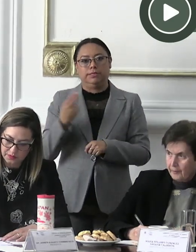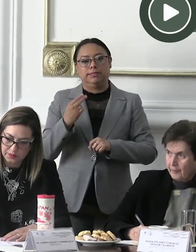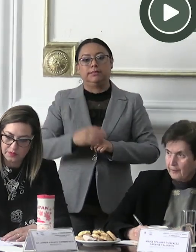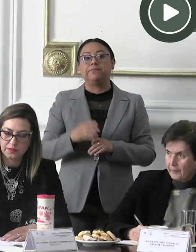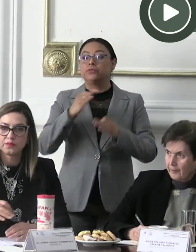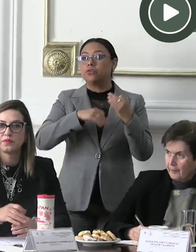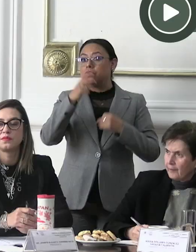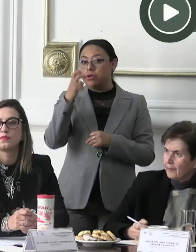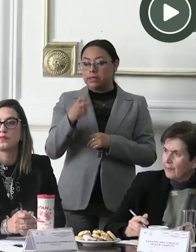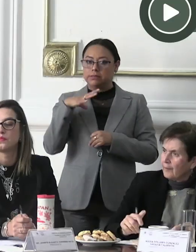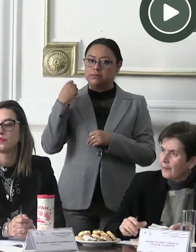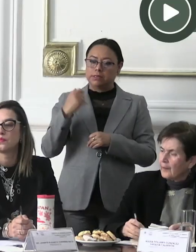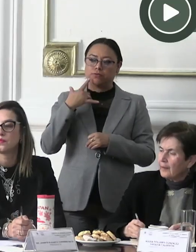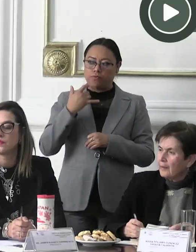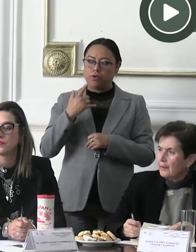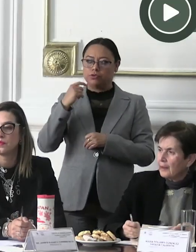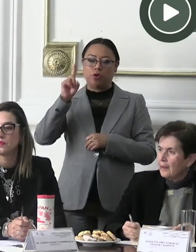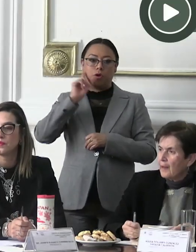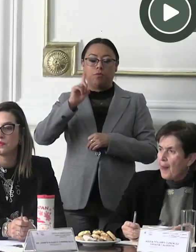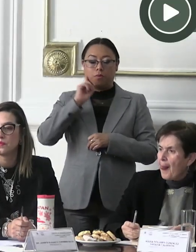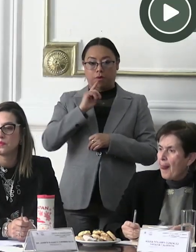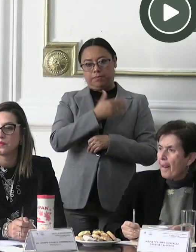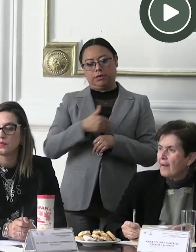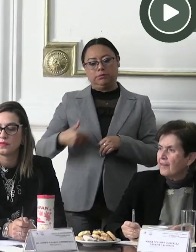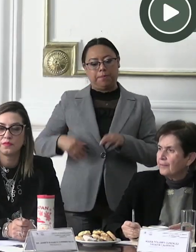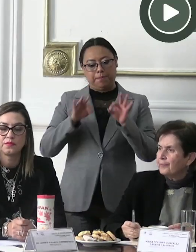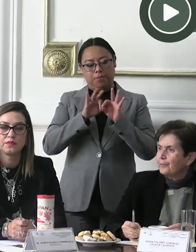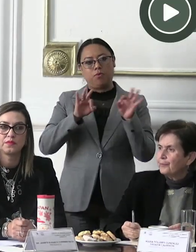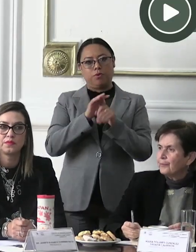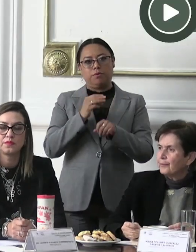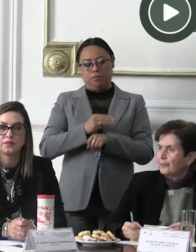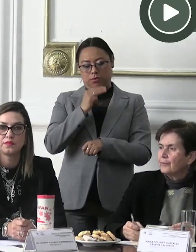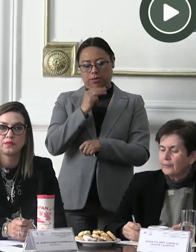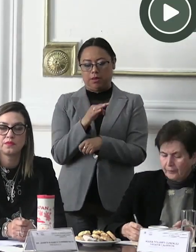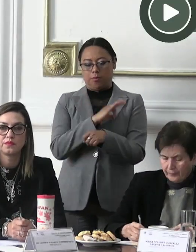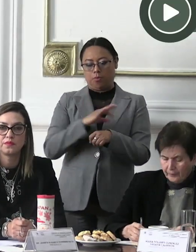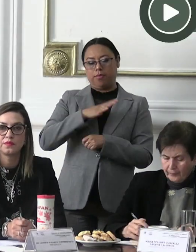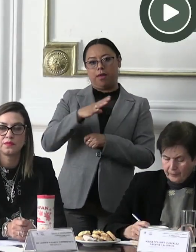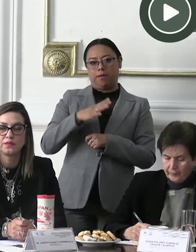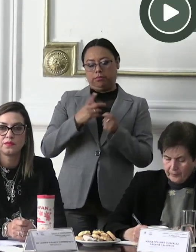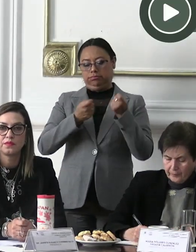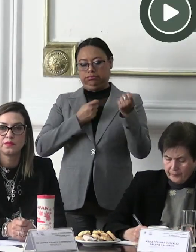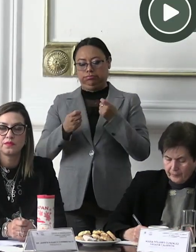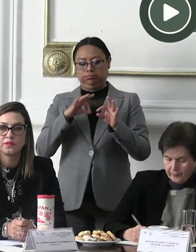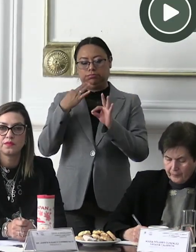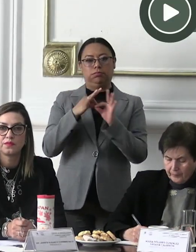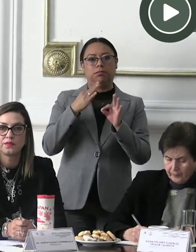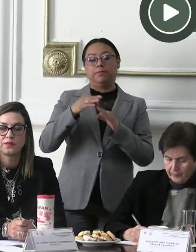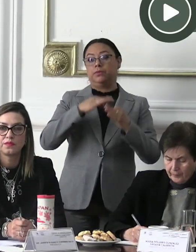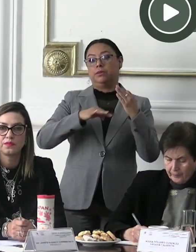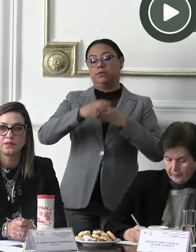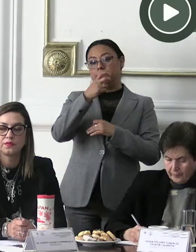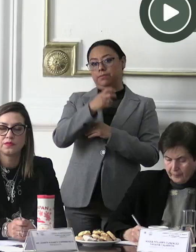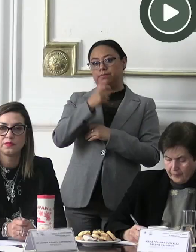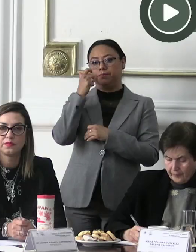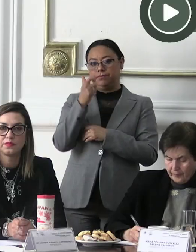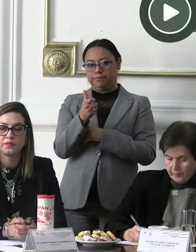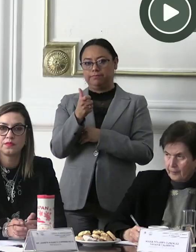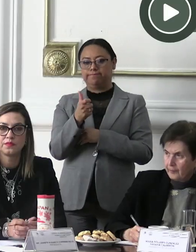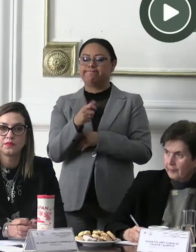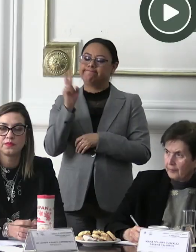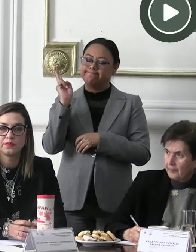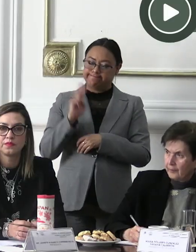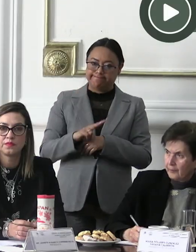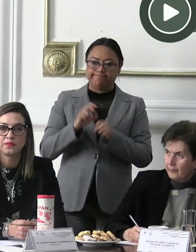esfuerzo, presidenta, también es fundamental que el manejo responsable, eficiente y honesto de los recursos sea una garantía.